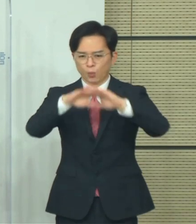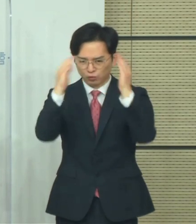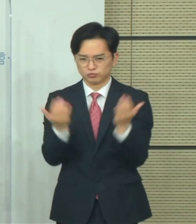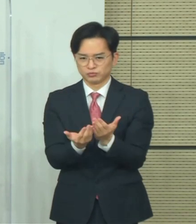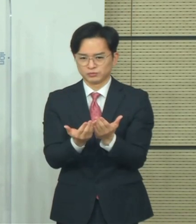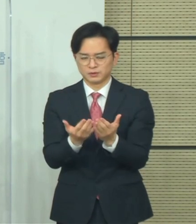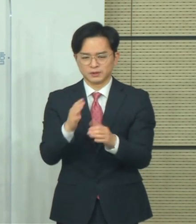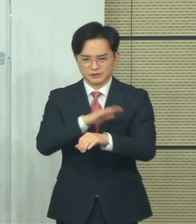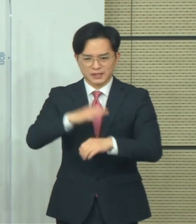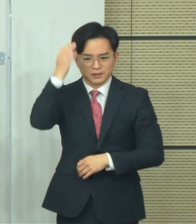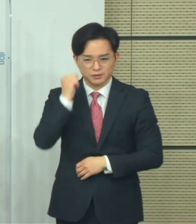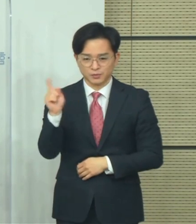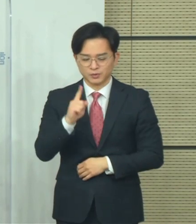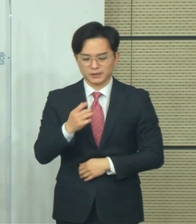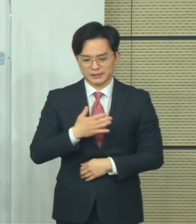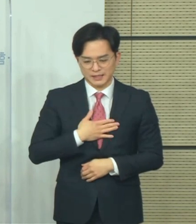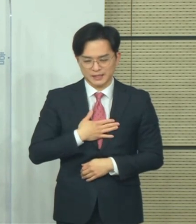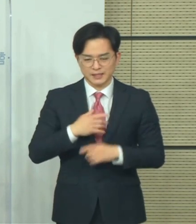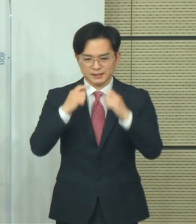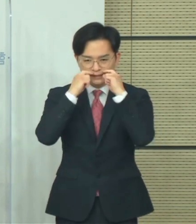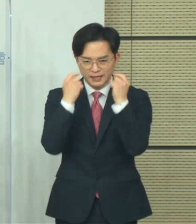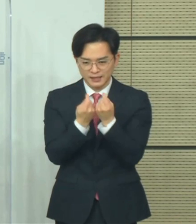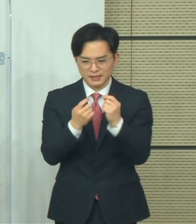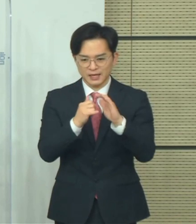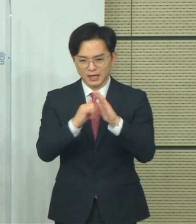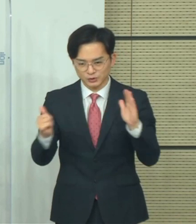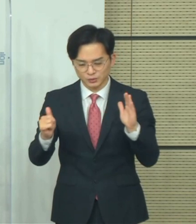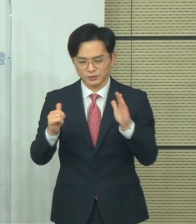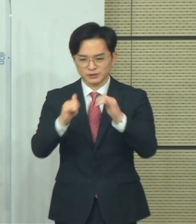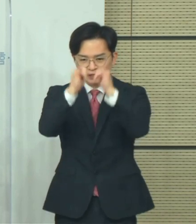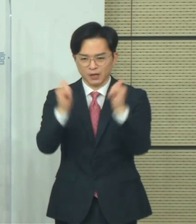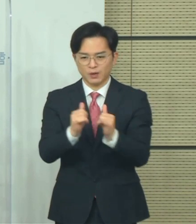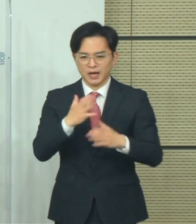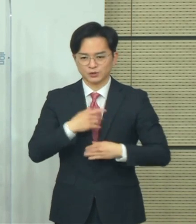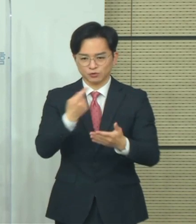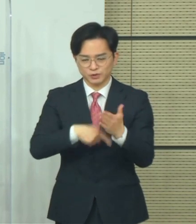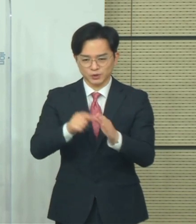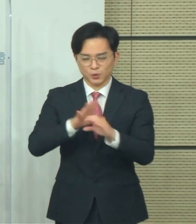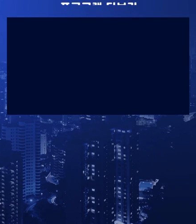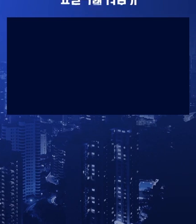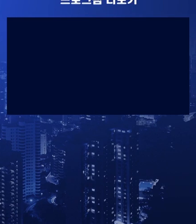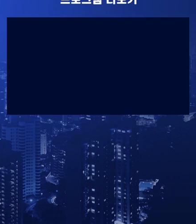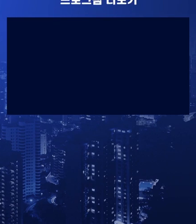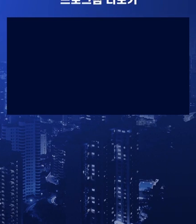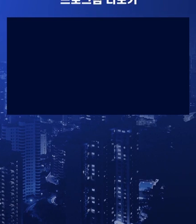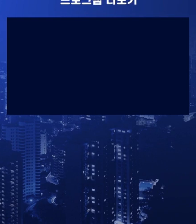안전을 위해 기본적 방역수칙을 철저히 지켜주시기를 바랍니다.